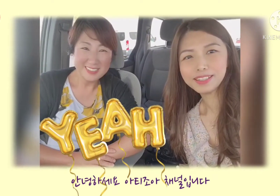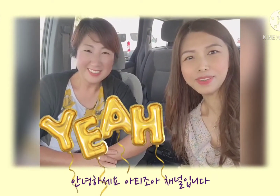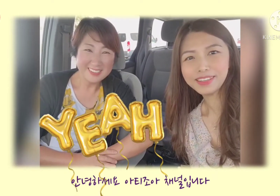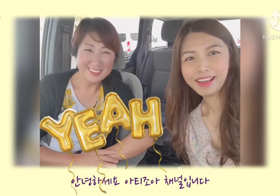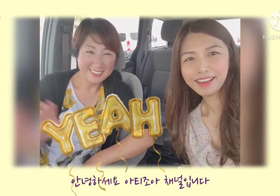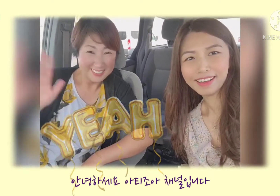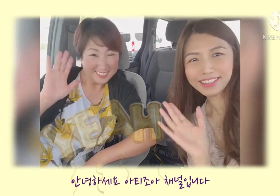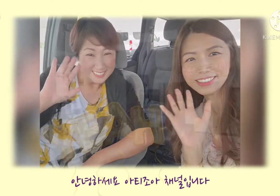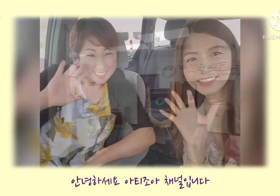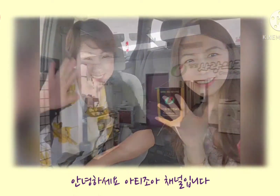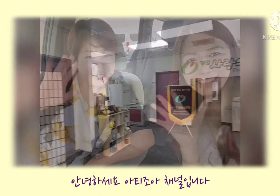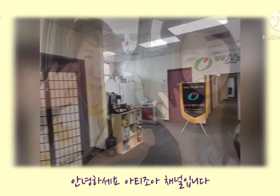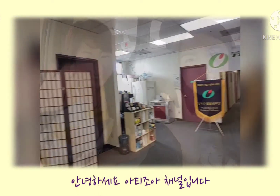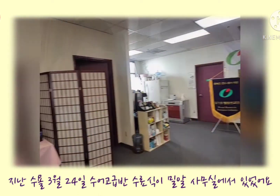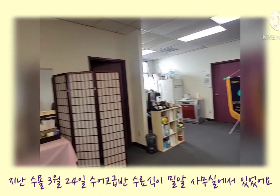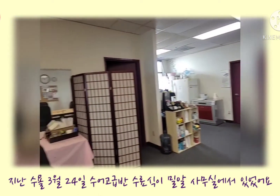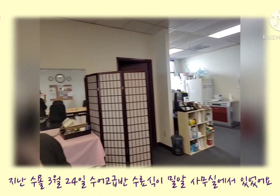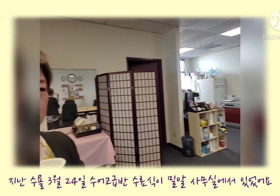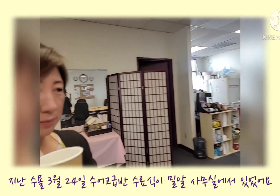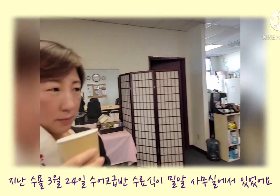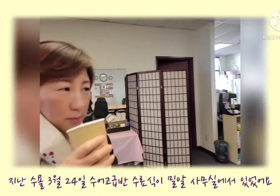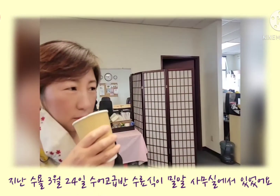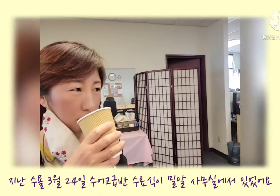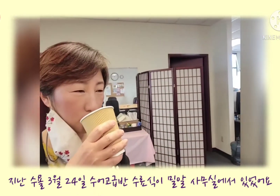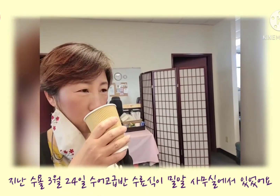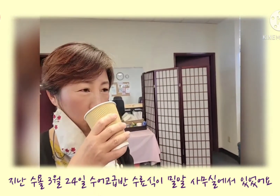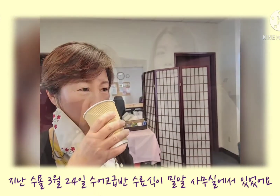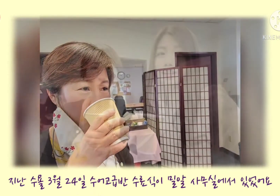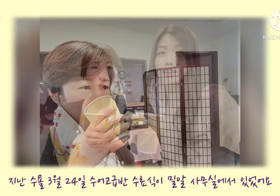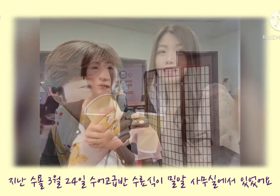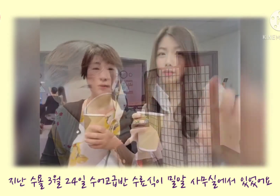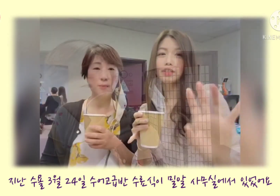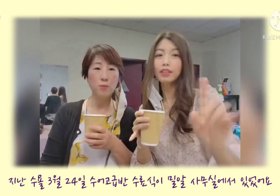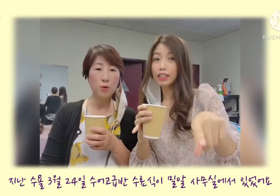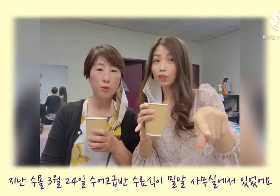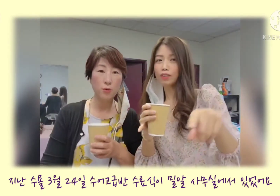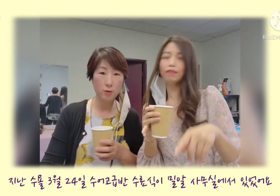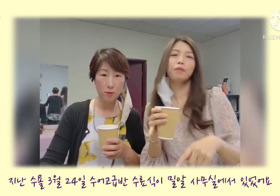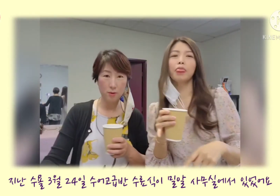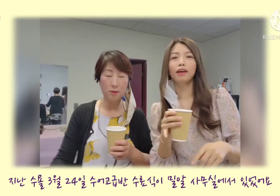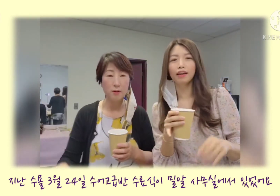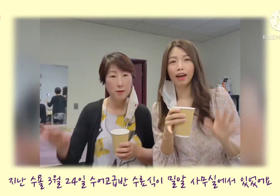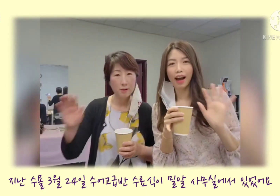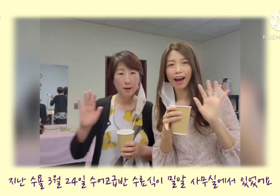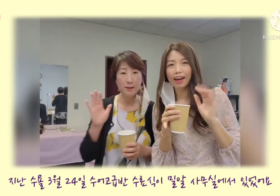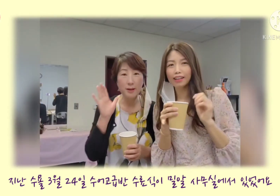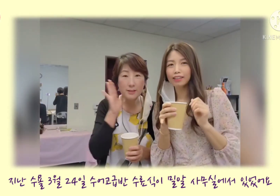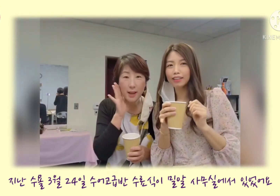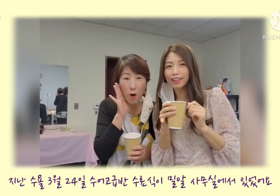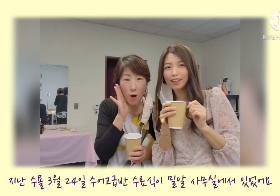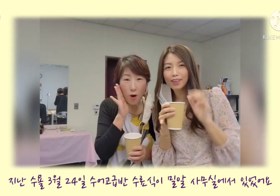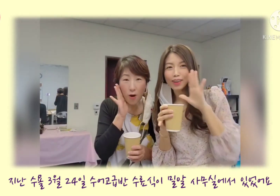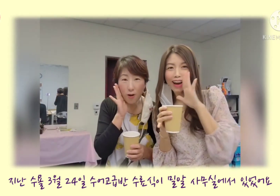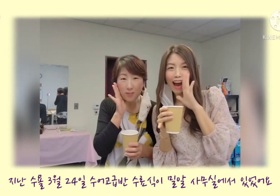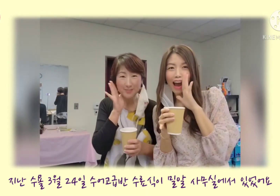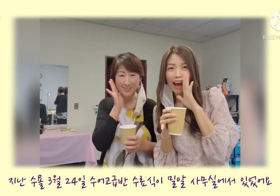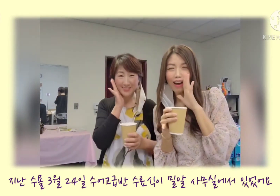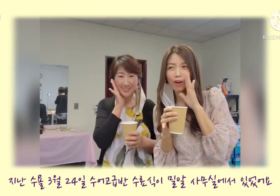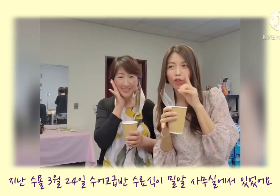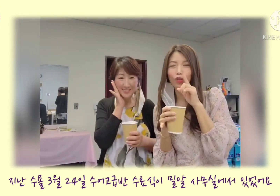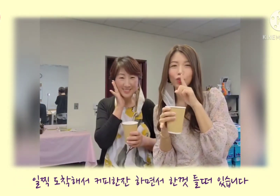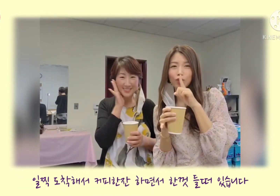안녕하세요. 아트조아 채널입니다. 지난 3월 24일 수요일, 제가 배우는 고급반 수어 수료식이